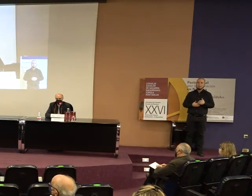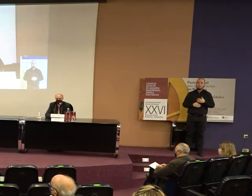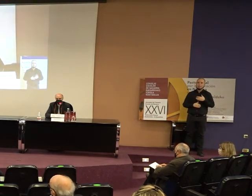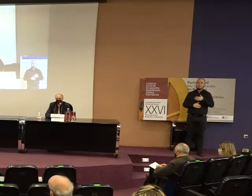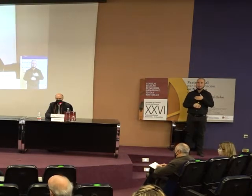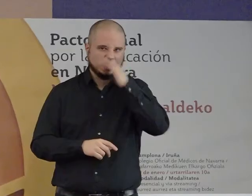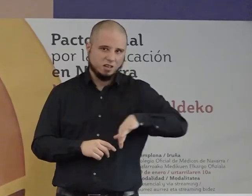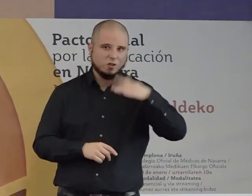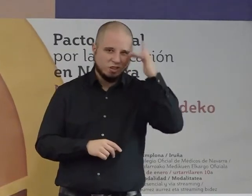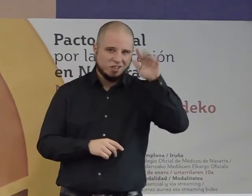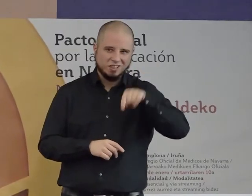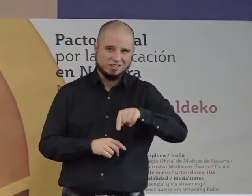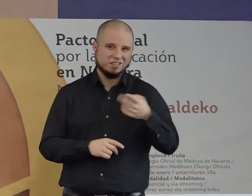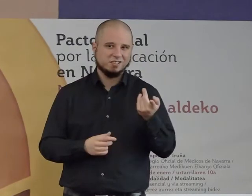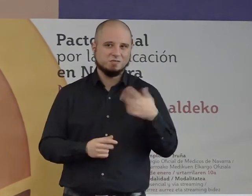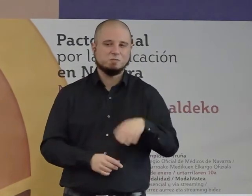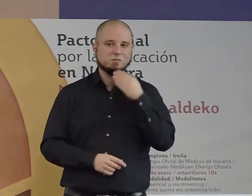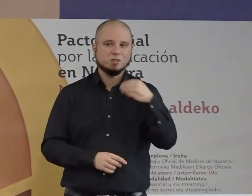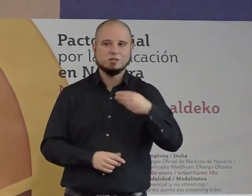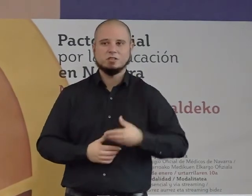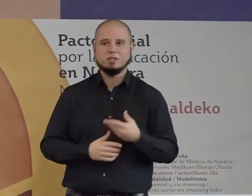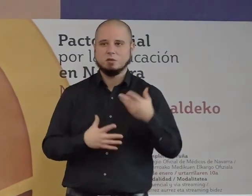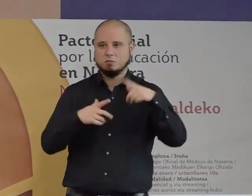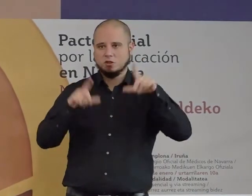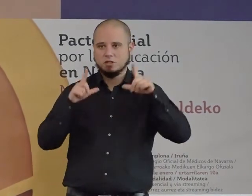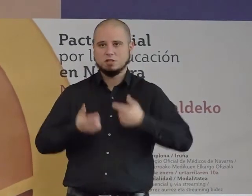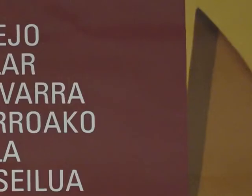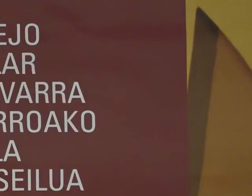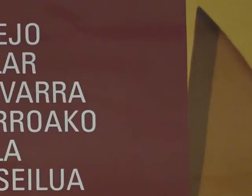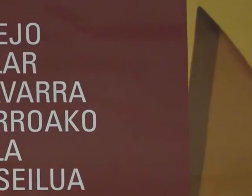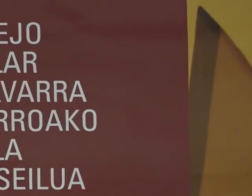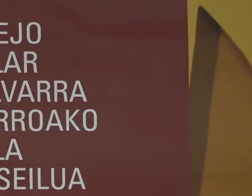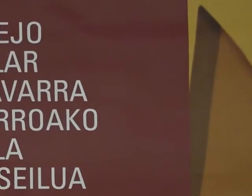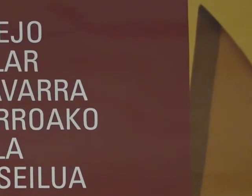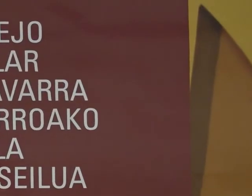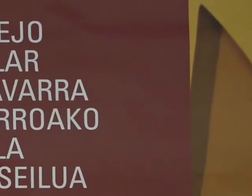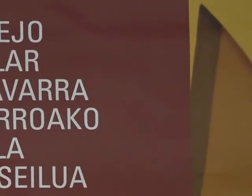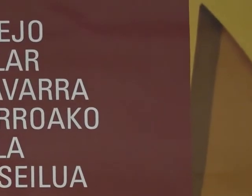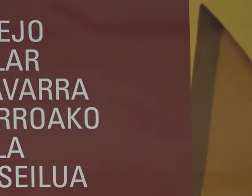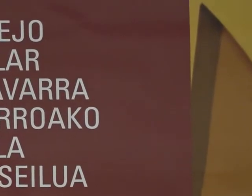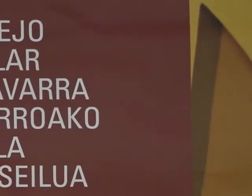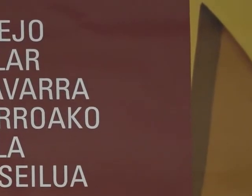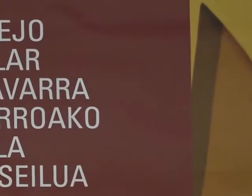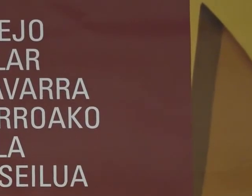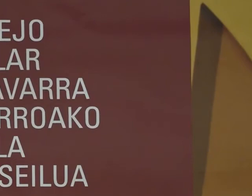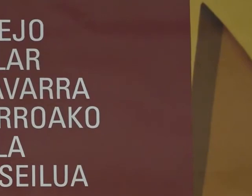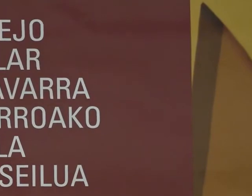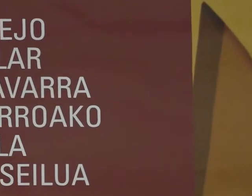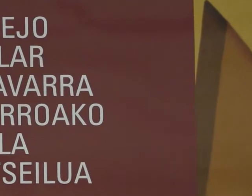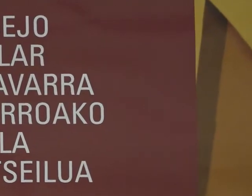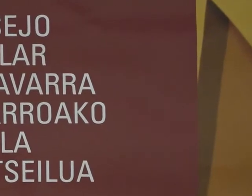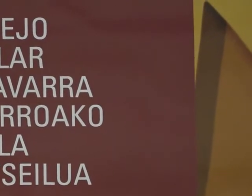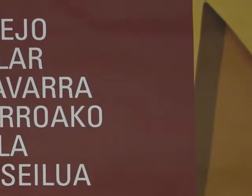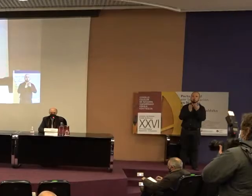una estabilidad normativa que permita avanzar hacia un modelo decisivo de calidad el fin principal del pacto educativo es garantizar